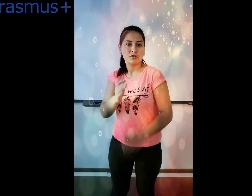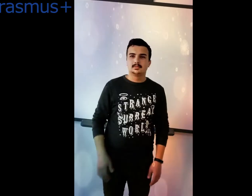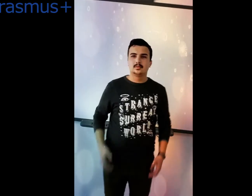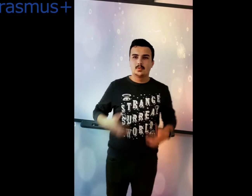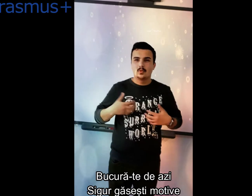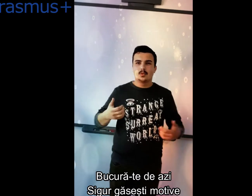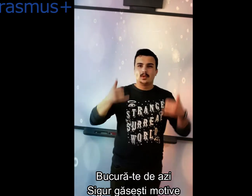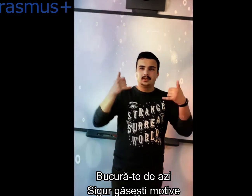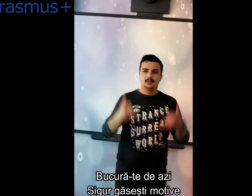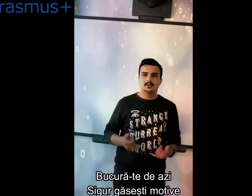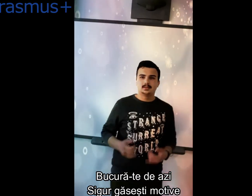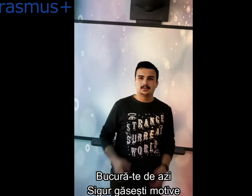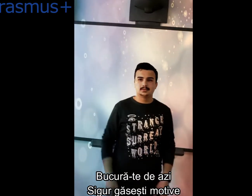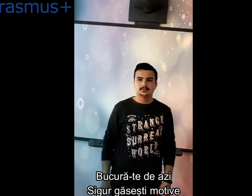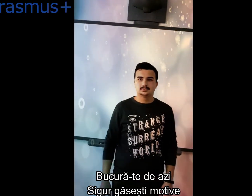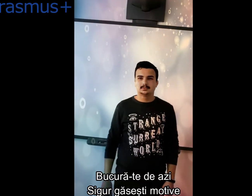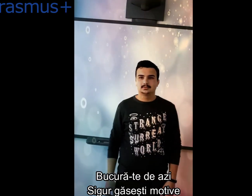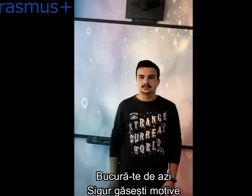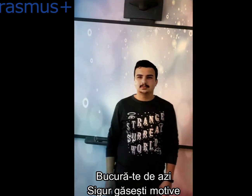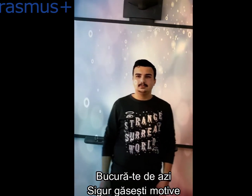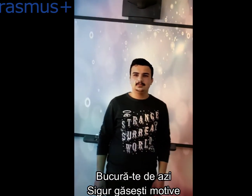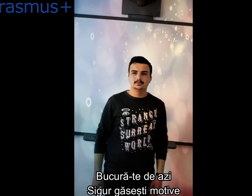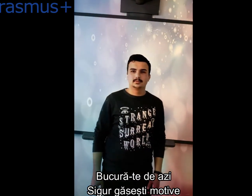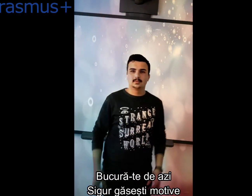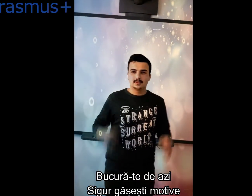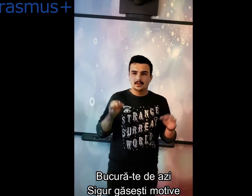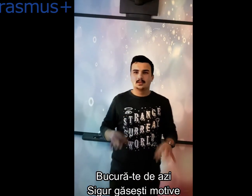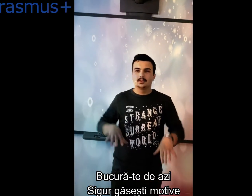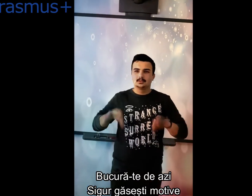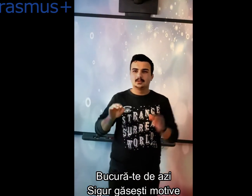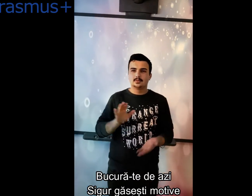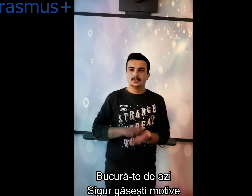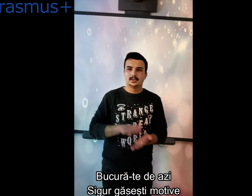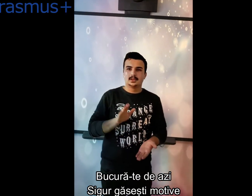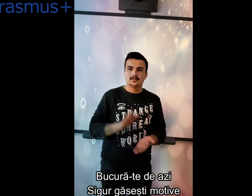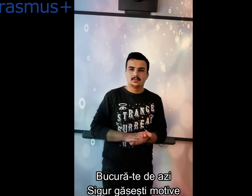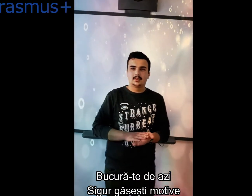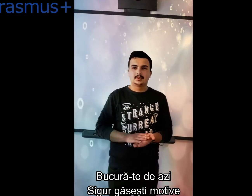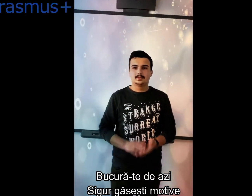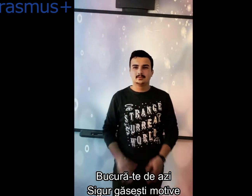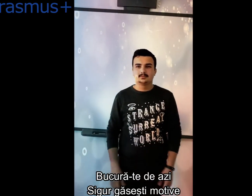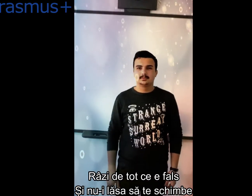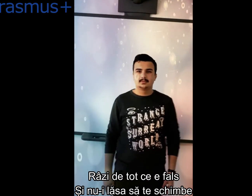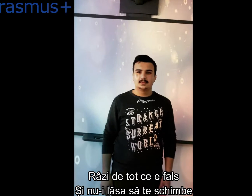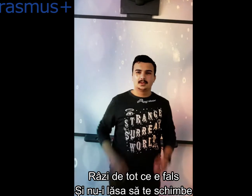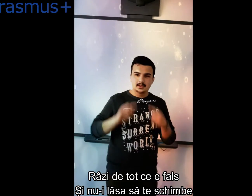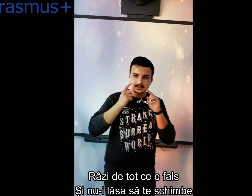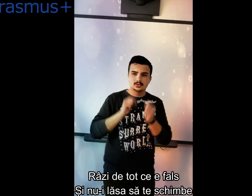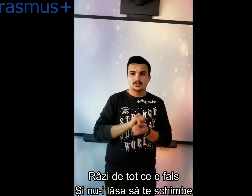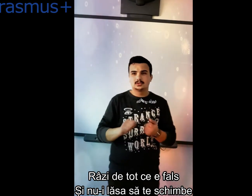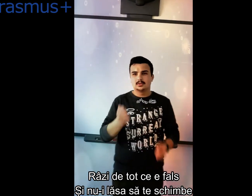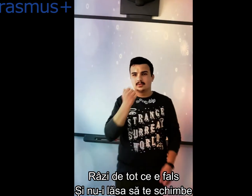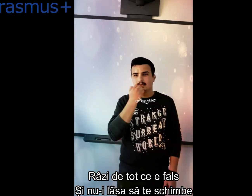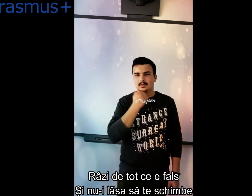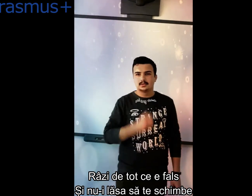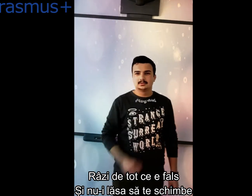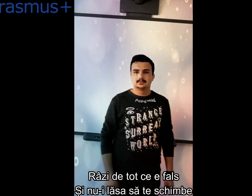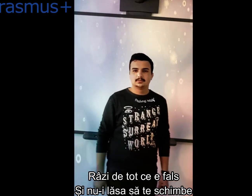treacă. Bucură-te de azi, sigur găsești motive, râzi de tot ce e